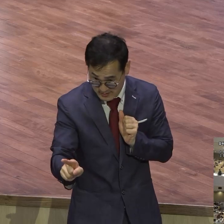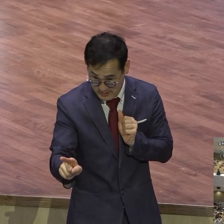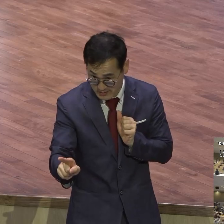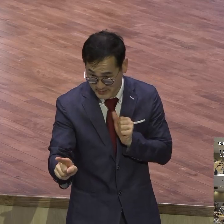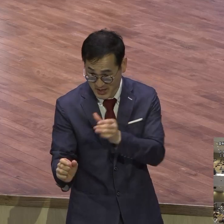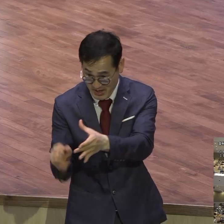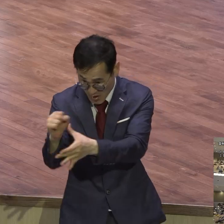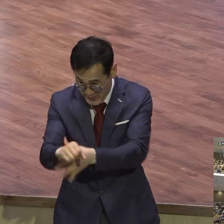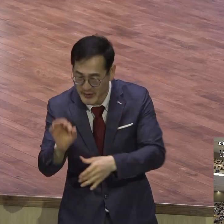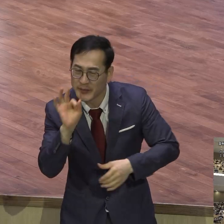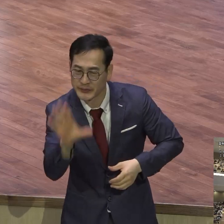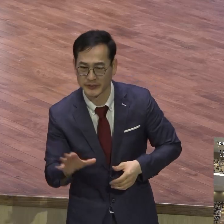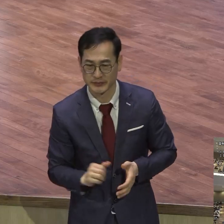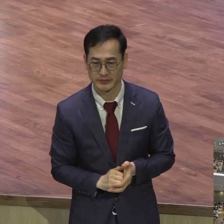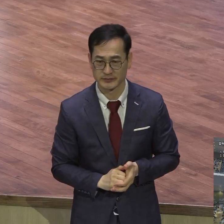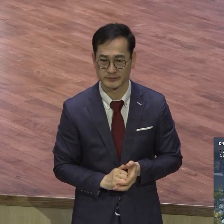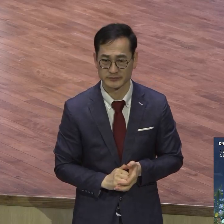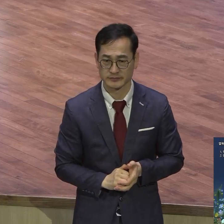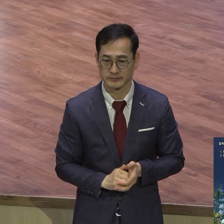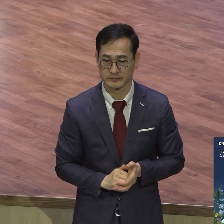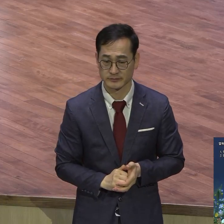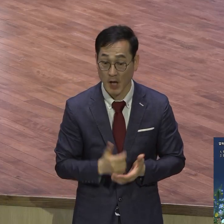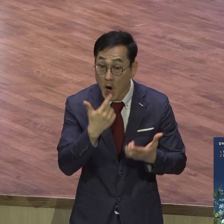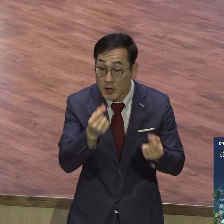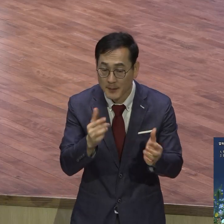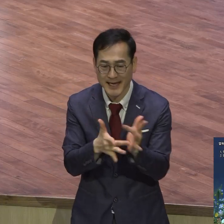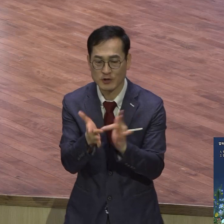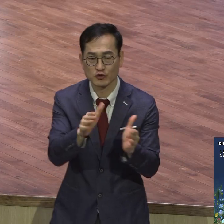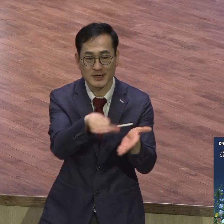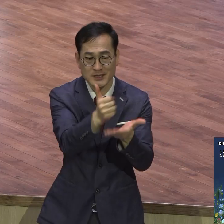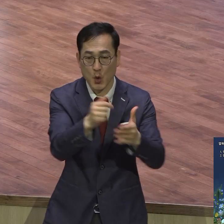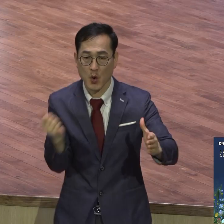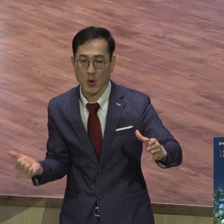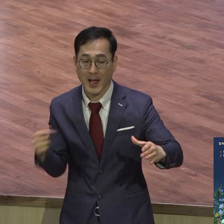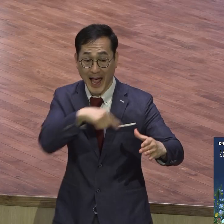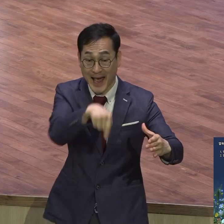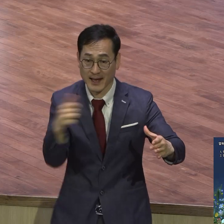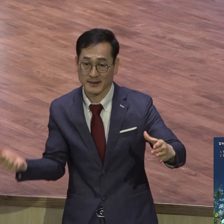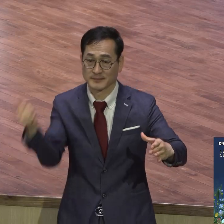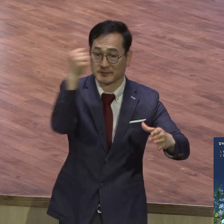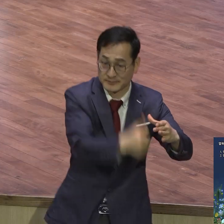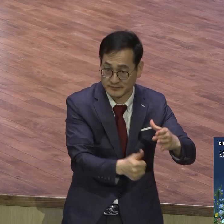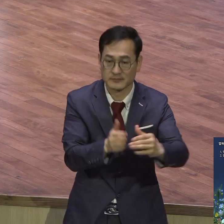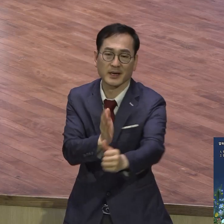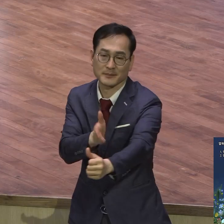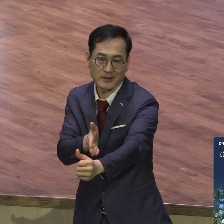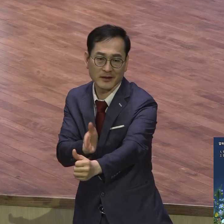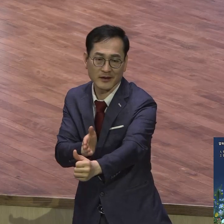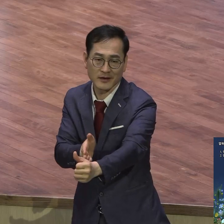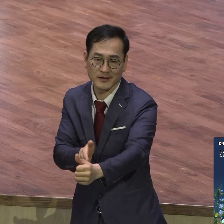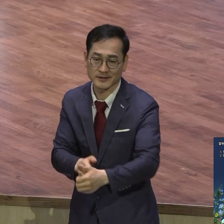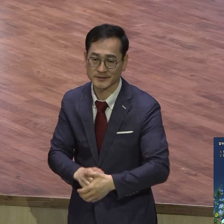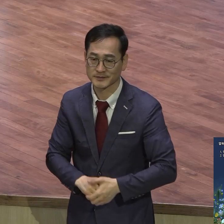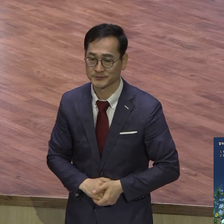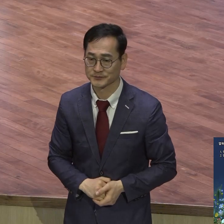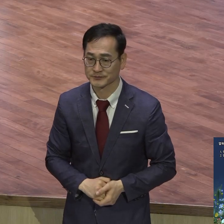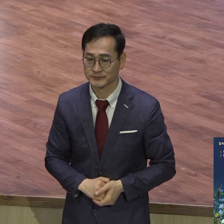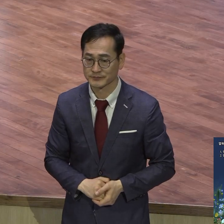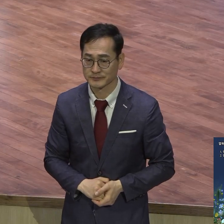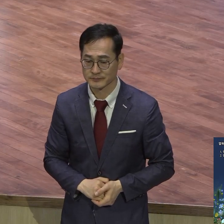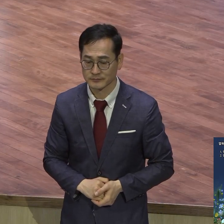예수 안에 안에만 있으면 됩니다. 안에만 여러분 그리스도 안에 있길 바랍니다. 안에만 있으면 됩니다. 다시 말하면